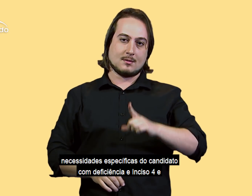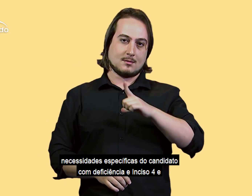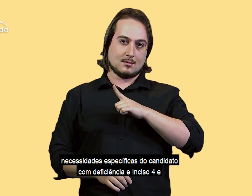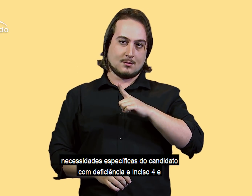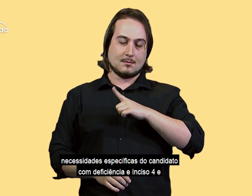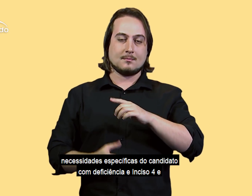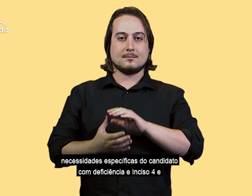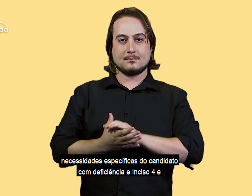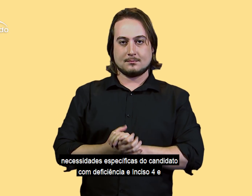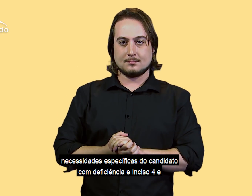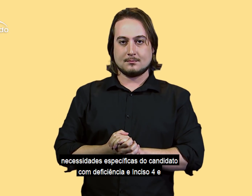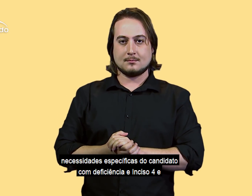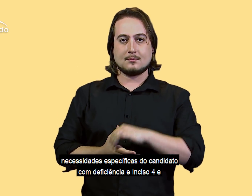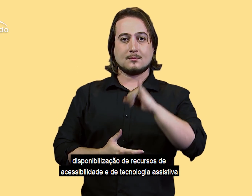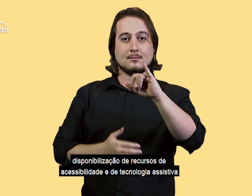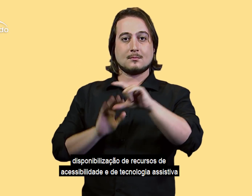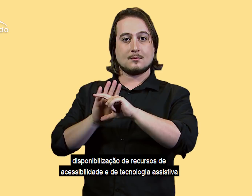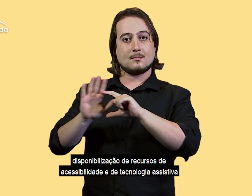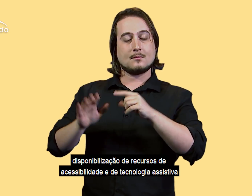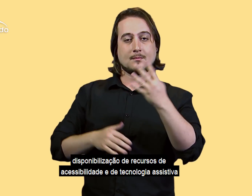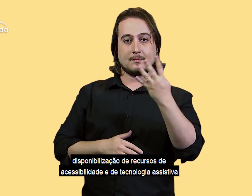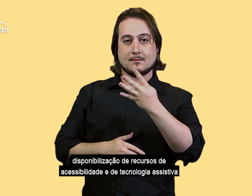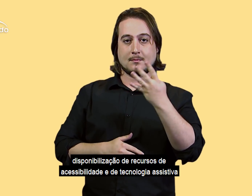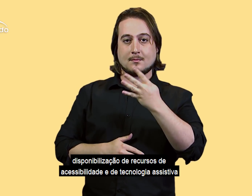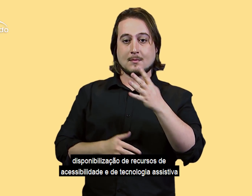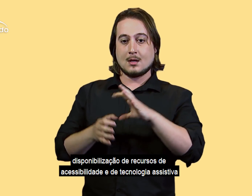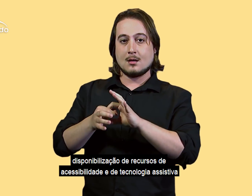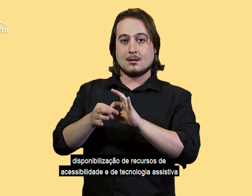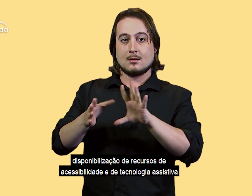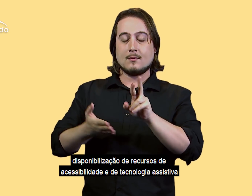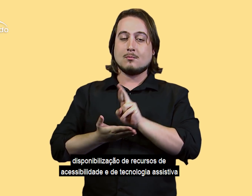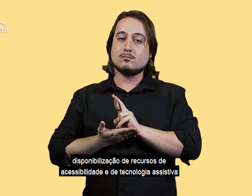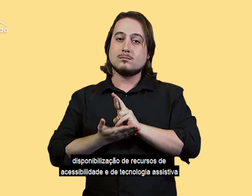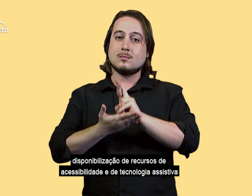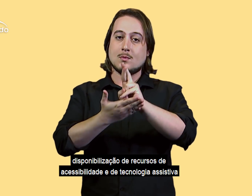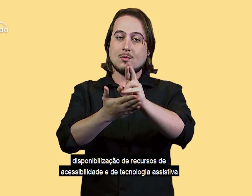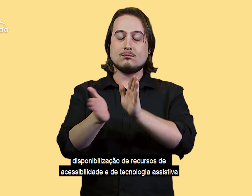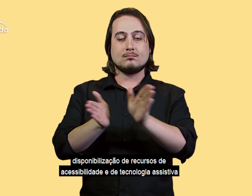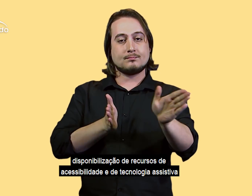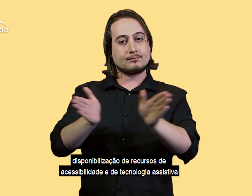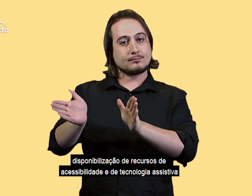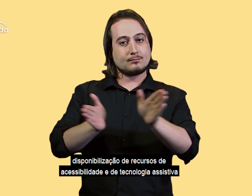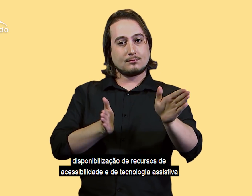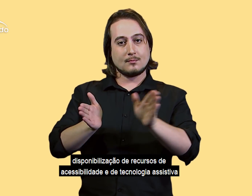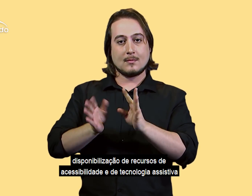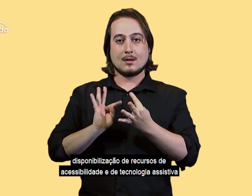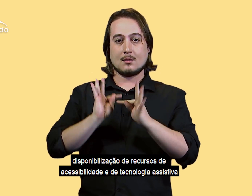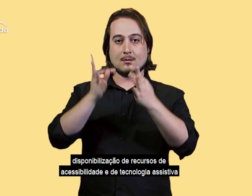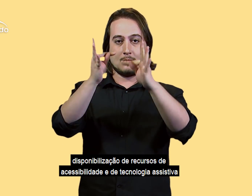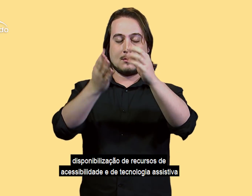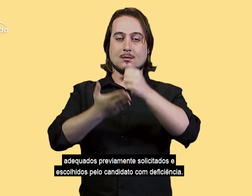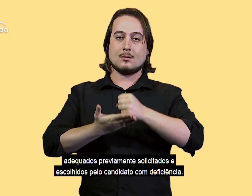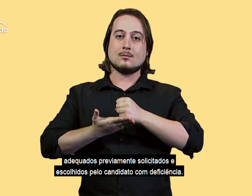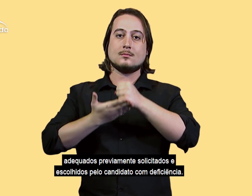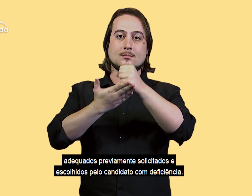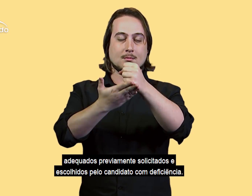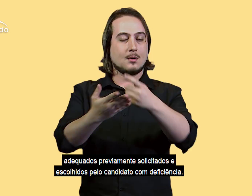inciso 4 disponibilização de recursos de acessibilidade e de tecnologia assistiva adequados